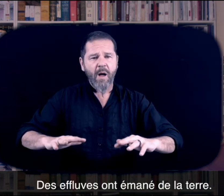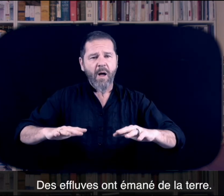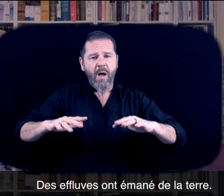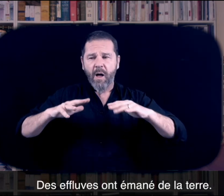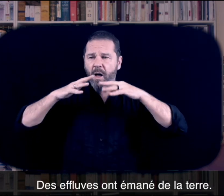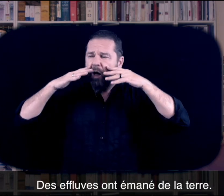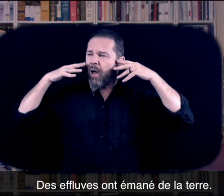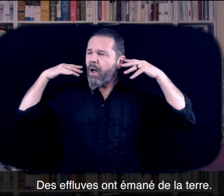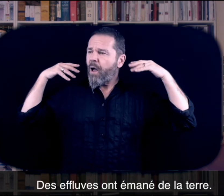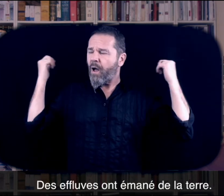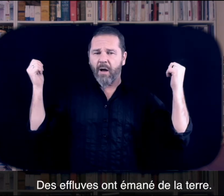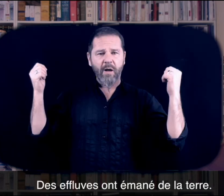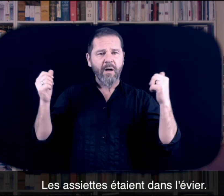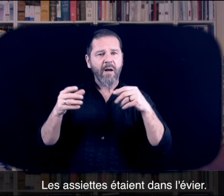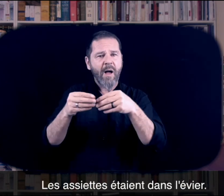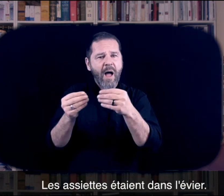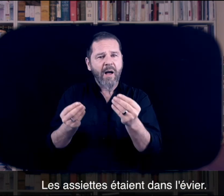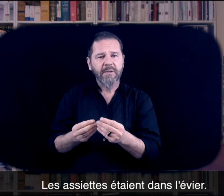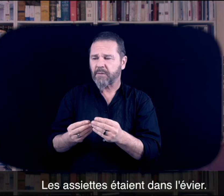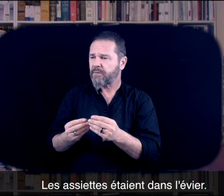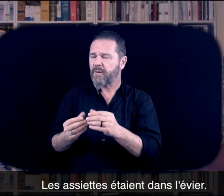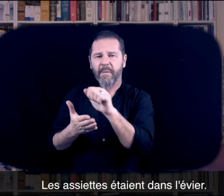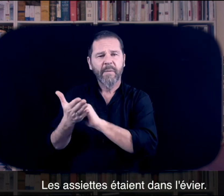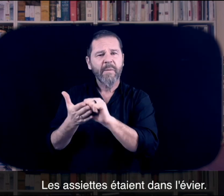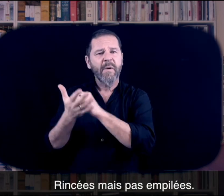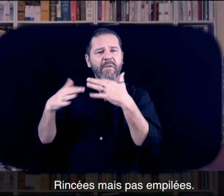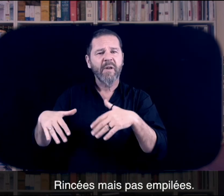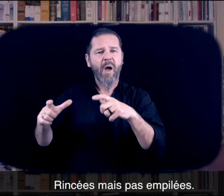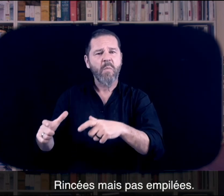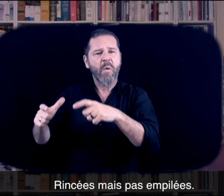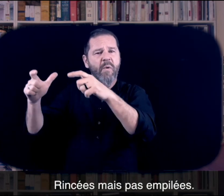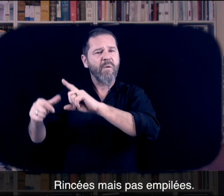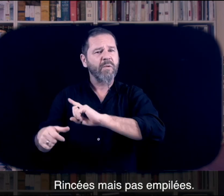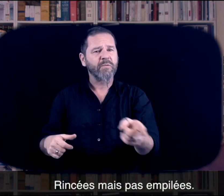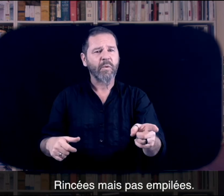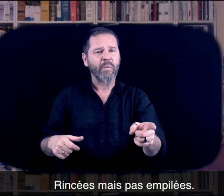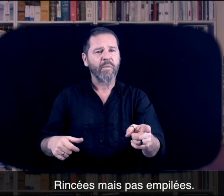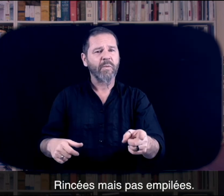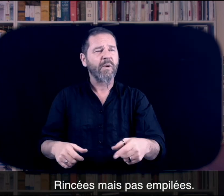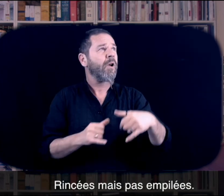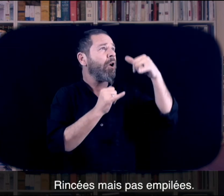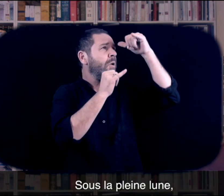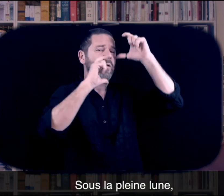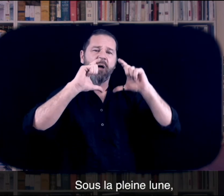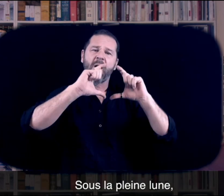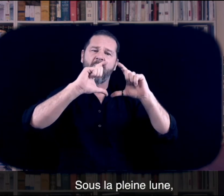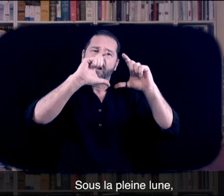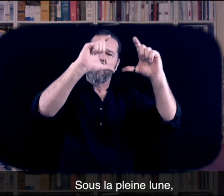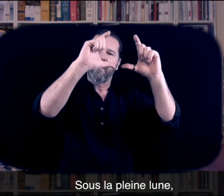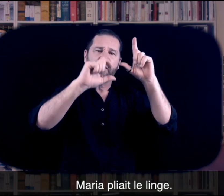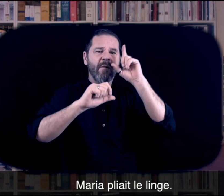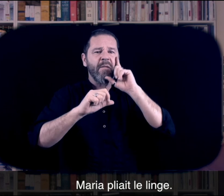ont émané de la terre. Les assiettes étaient dans l'évier, rincées mais pas empilées. Sous la pleine